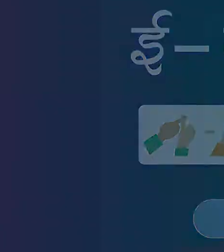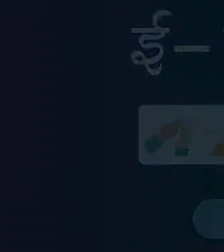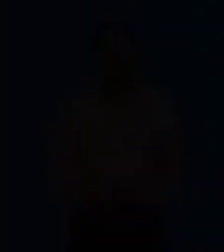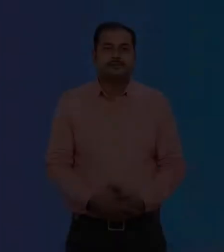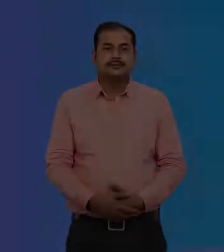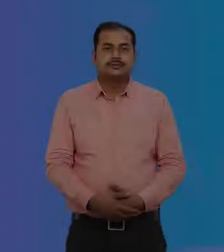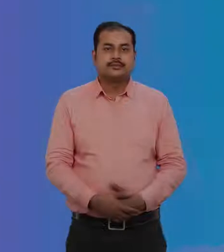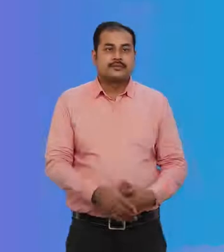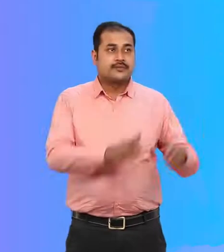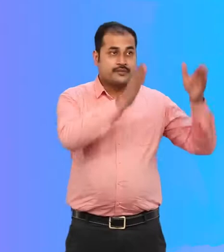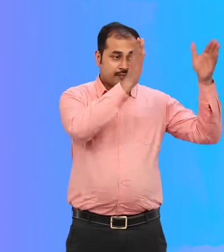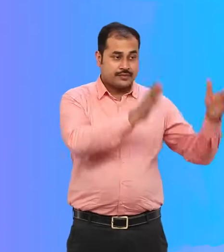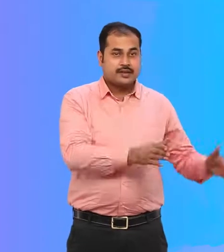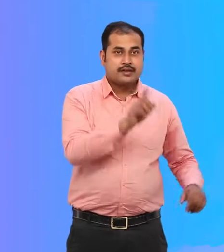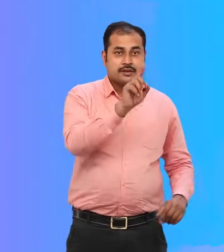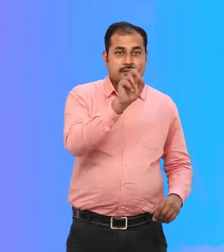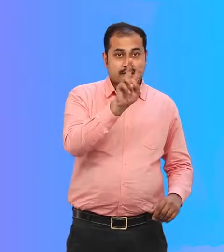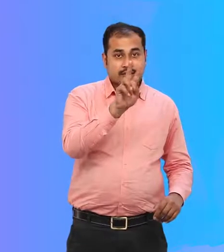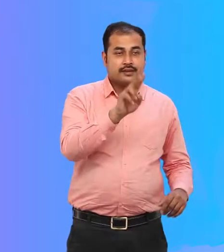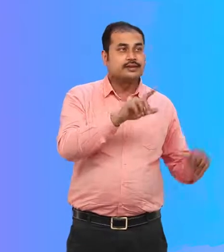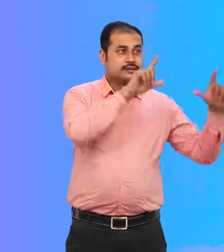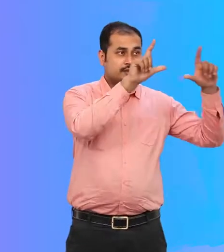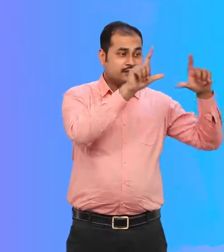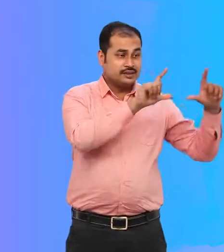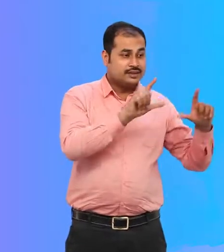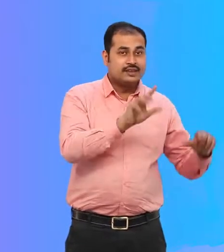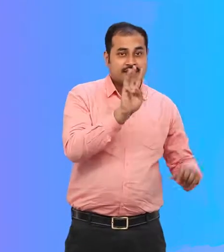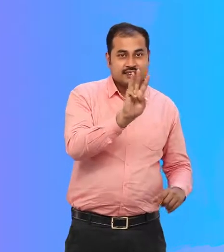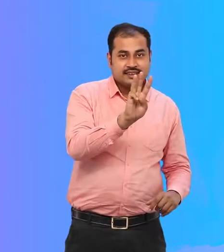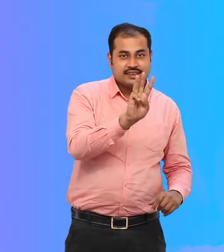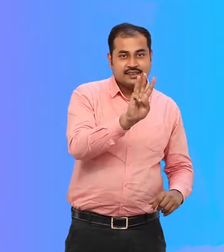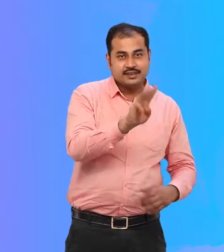है कि इस प्रेम में 3 चित्र